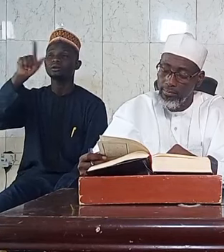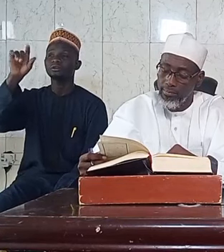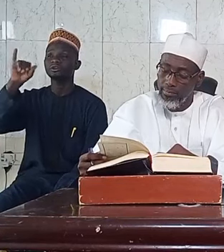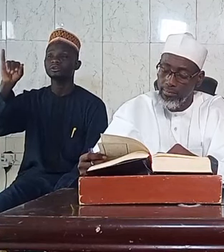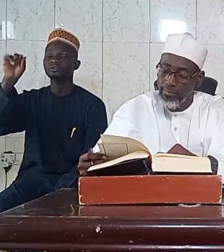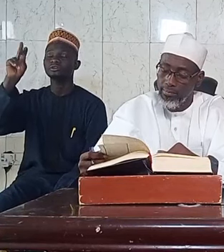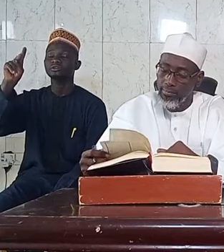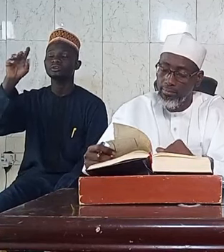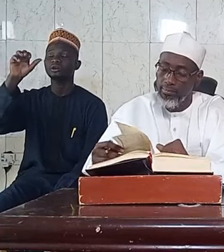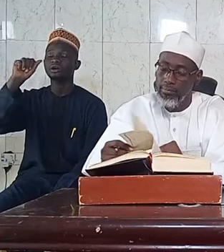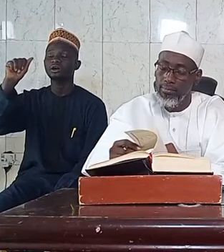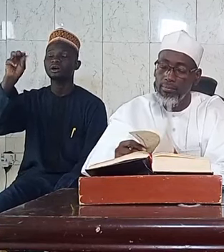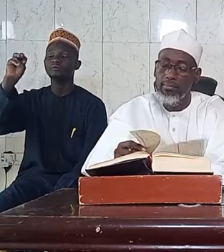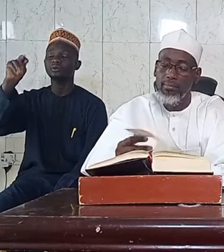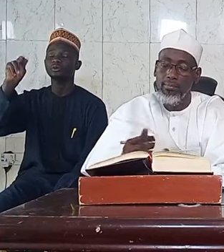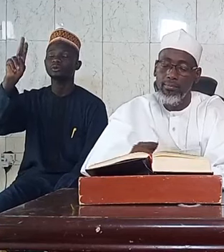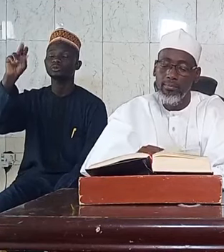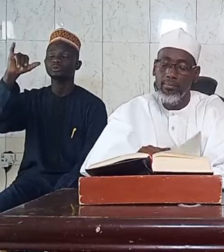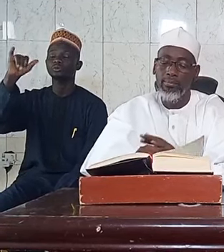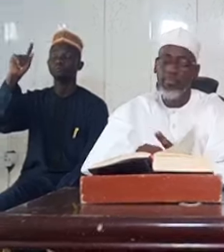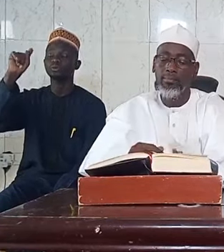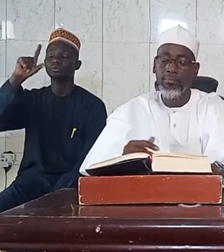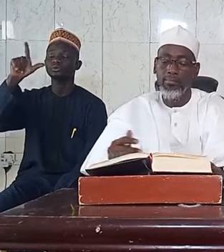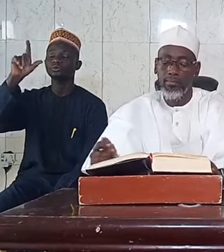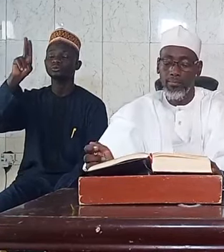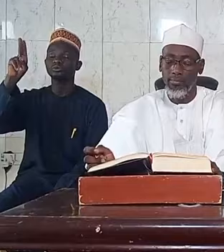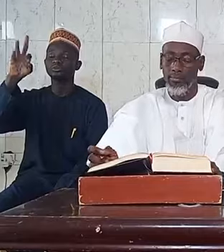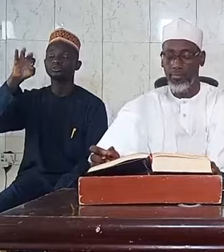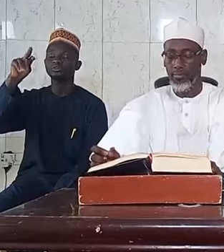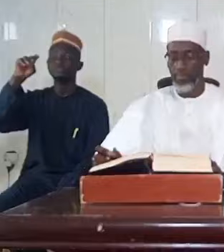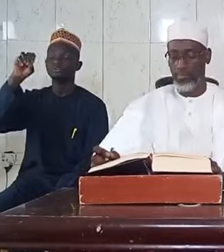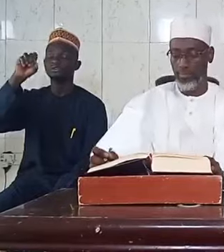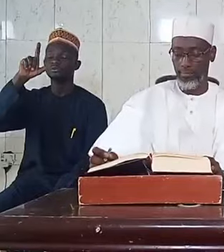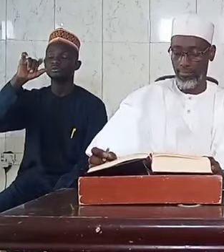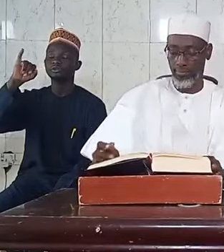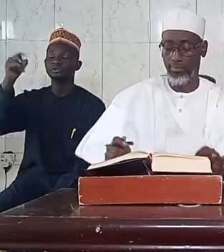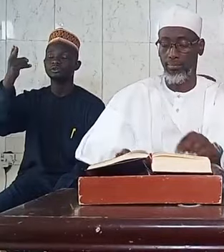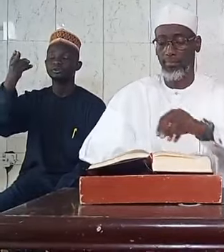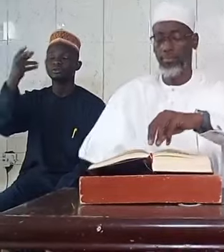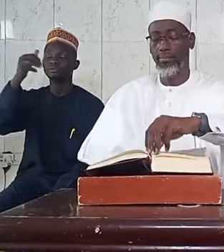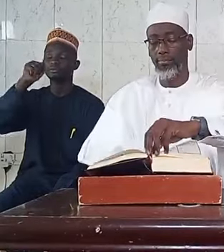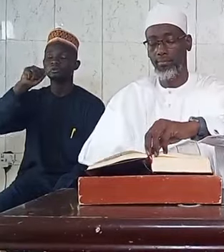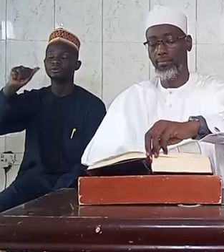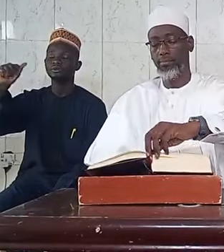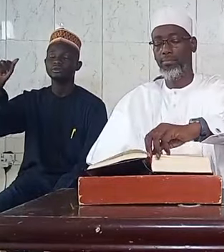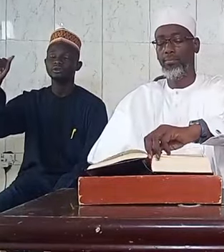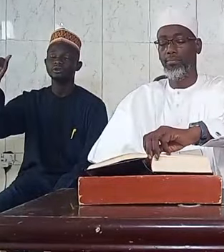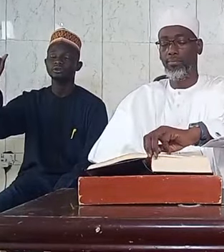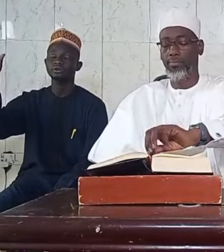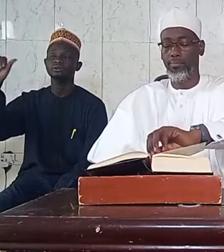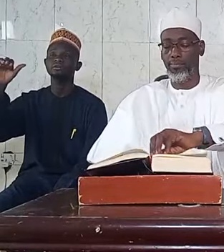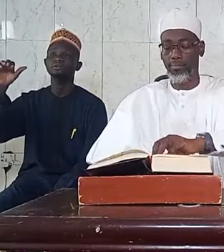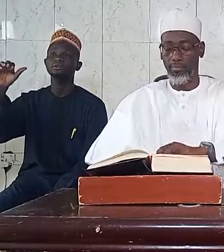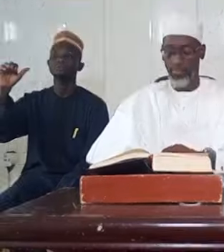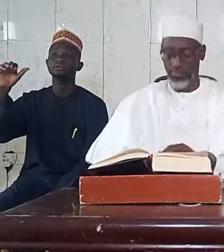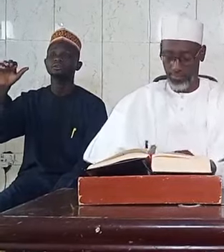الذين آمنوا يقاتلون في سبيل الله